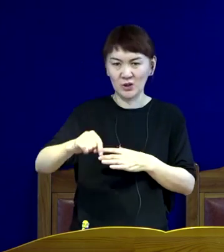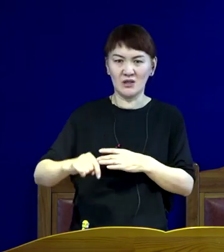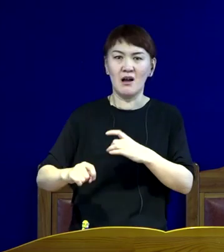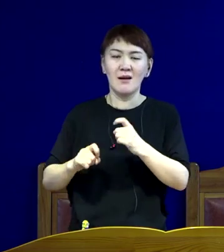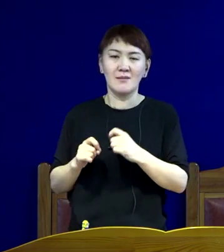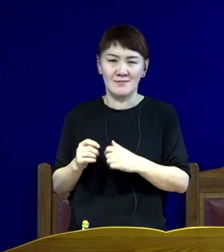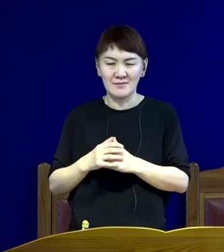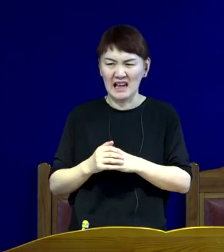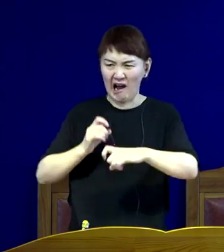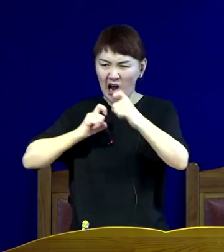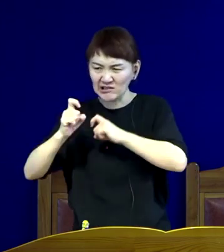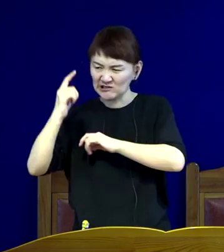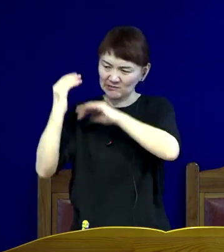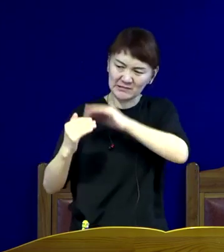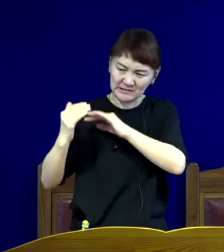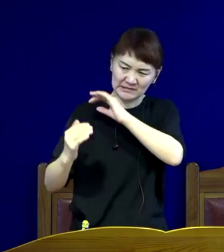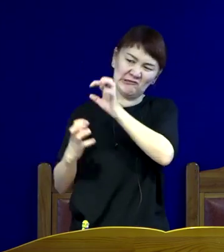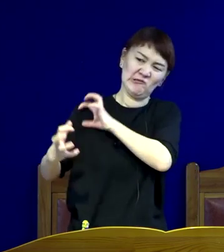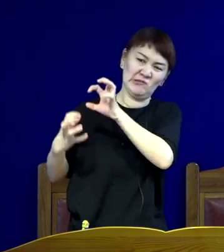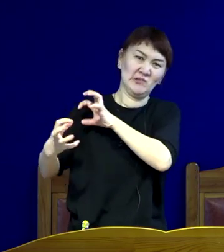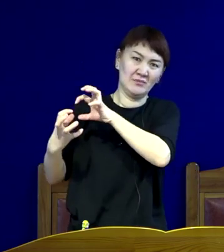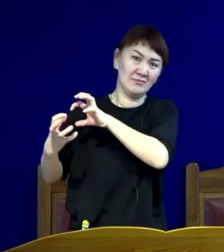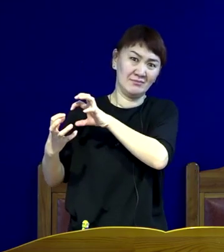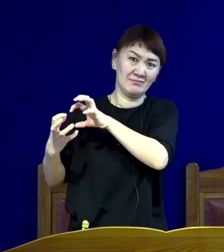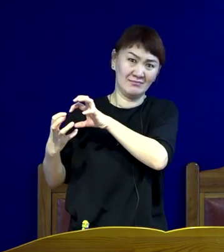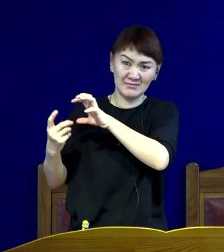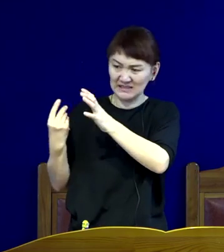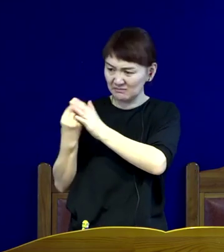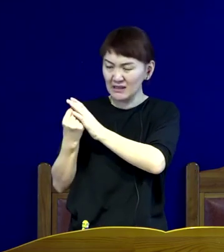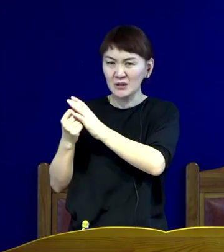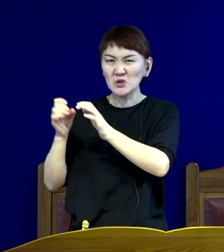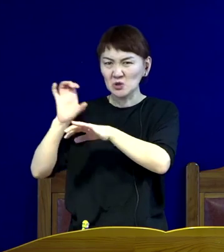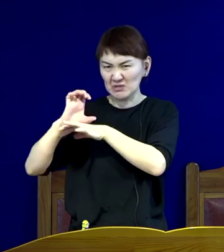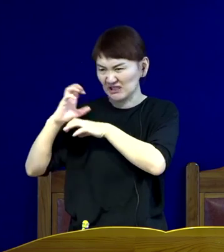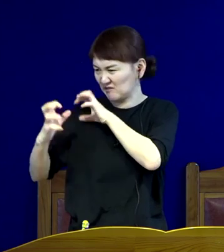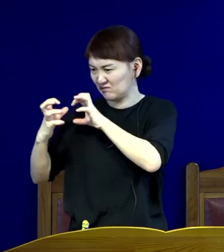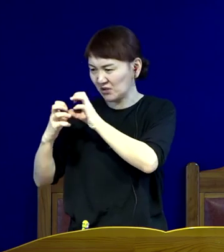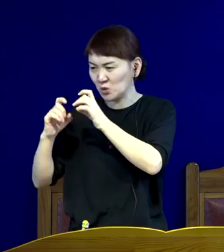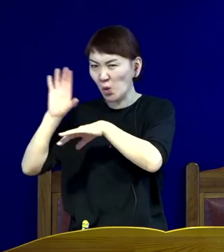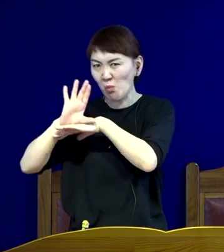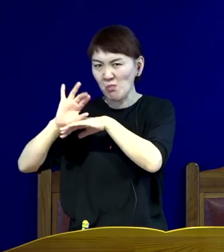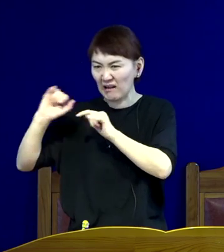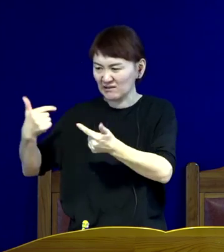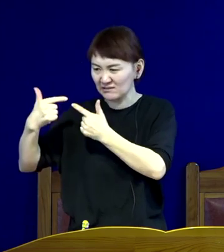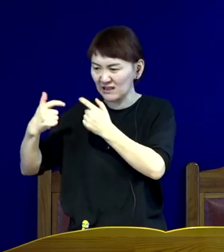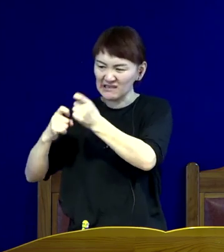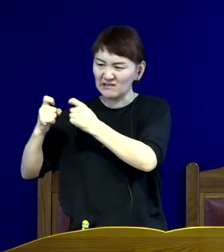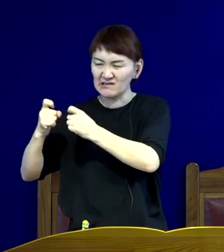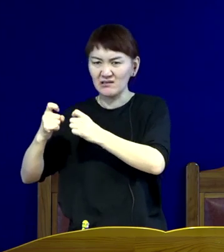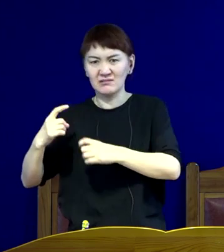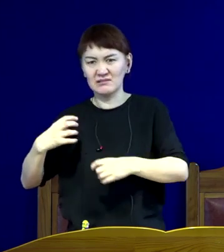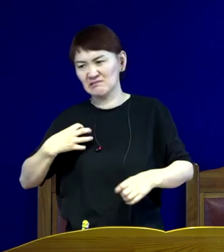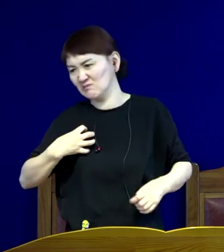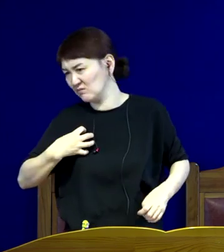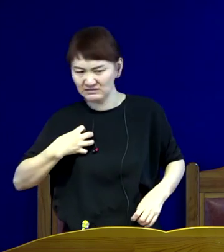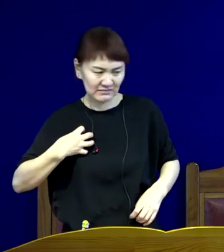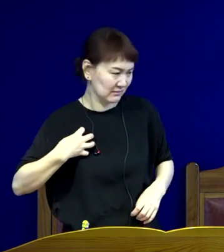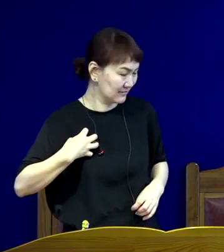харилцаа хэцүү. Ийм нөхцөл байдлаар тэр гэр бүлийн харилцаанд өөрчлөлт орно, биеийнхээ өвдөн ингээд үнэхээр хэцүү